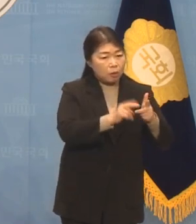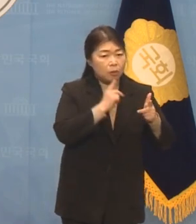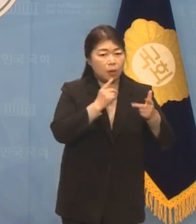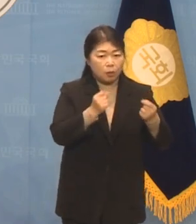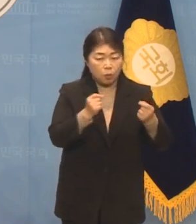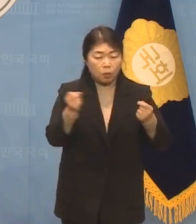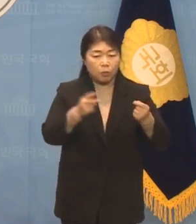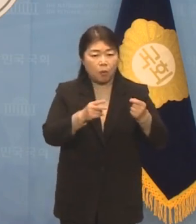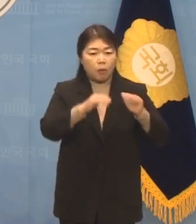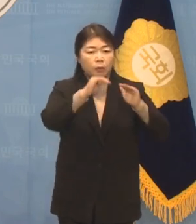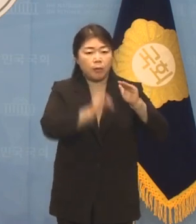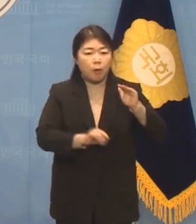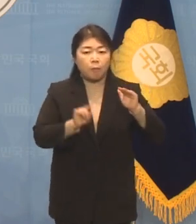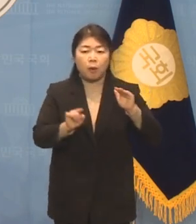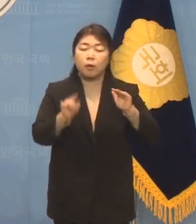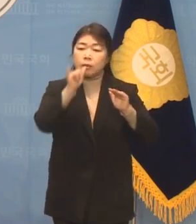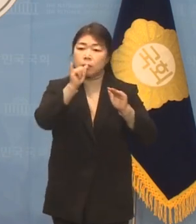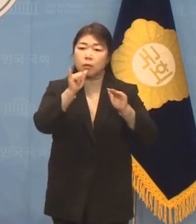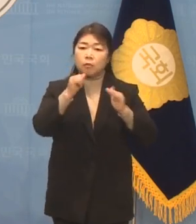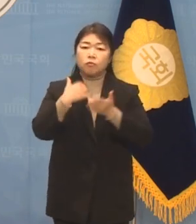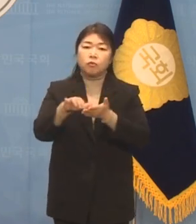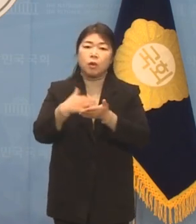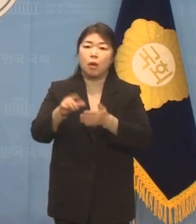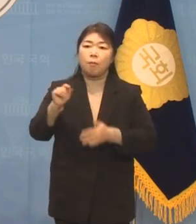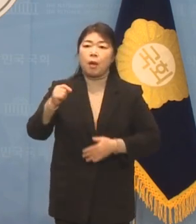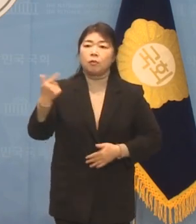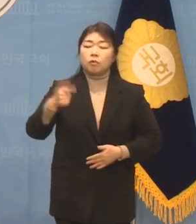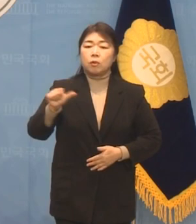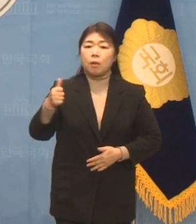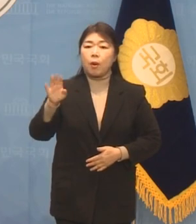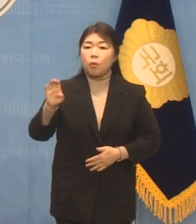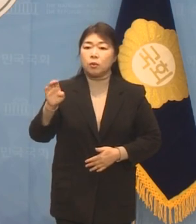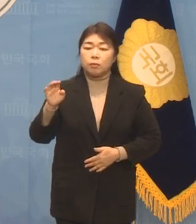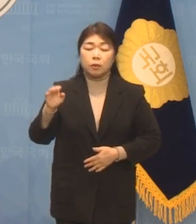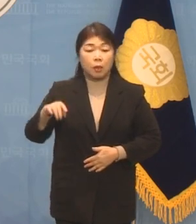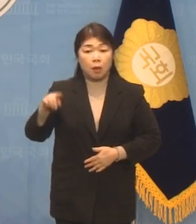적혀 있고 무려 16,450명의 이름이